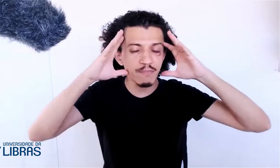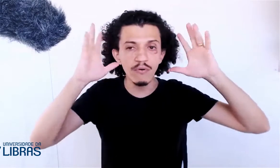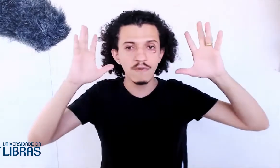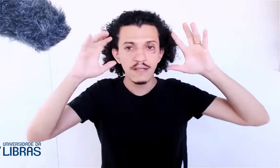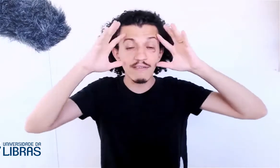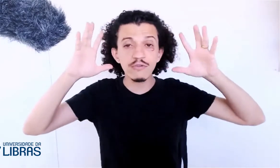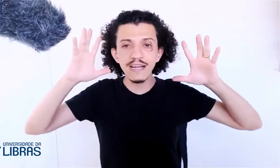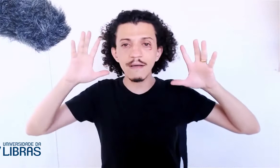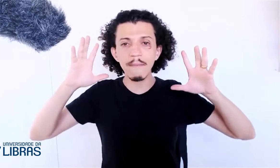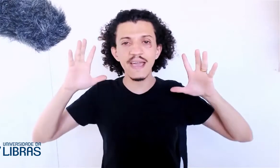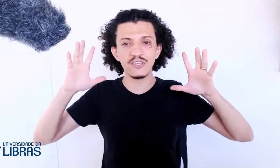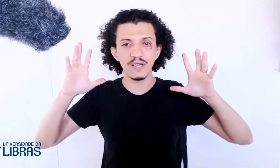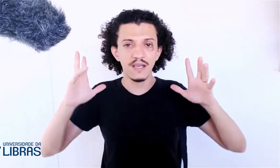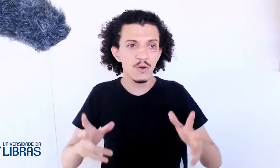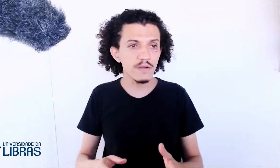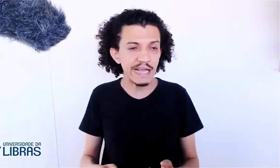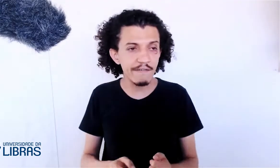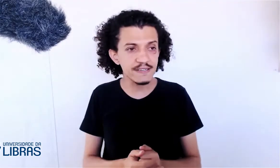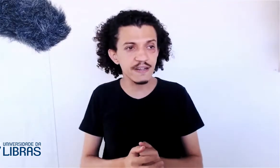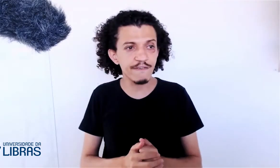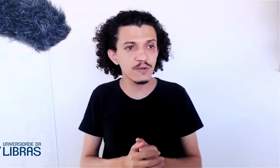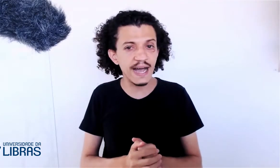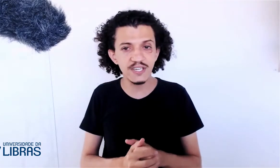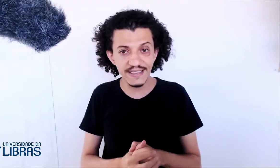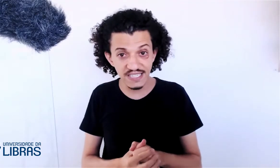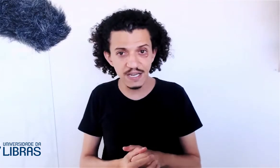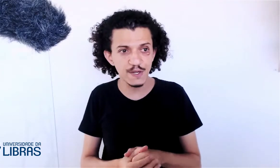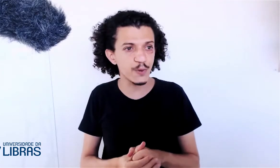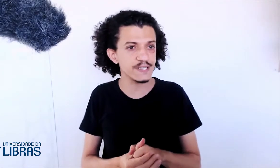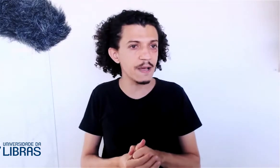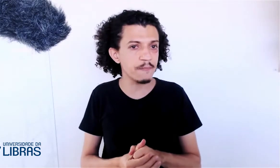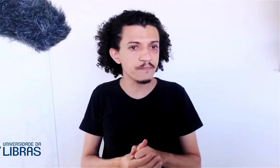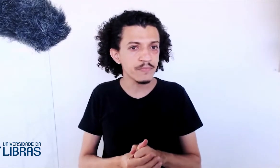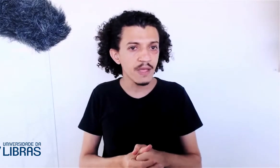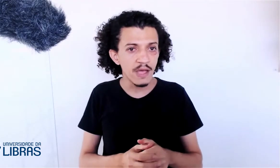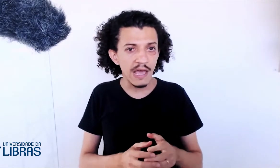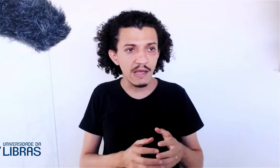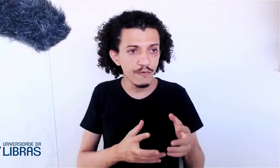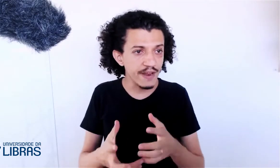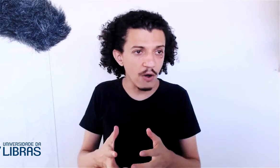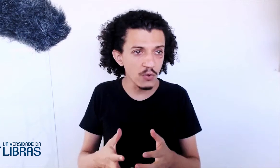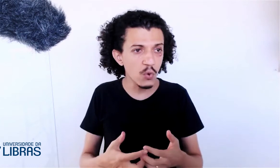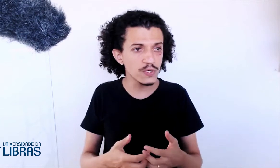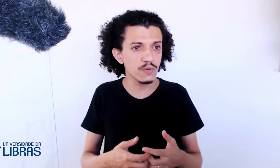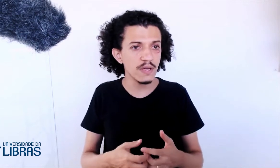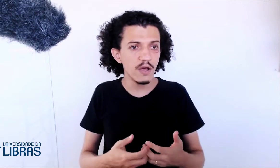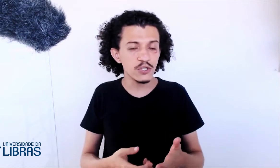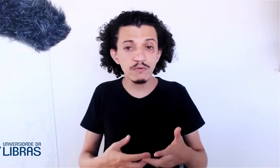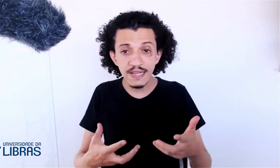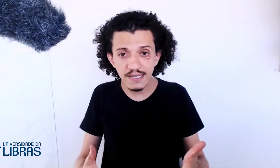bum, estava tudo ali na minha mente. Quando eu estava fazendo a faculdade de Letras Libras, por exemplo, no final do curso, eu tinha um